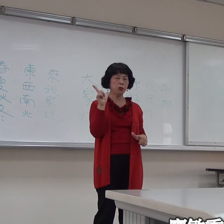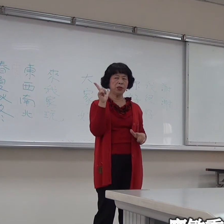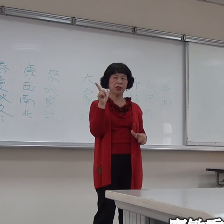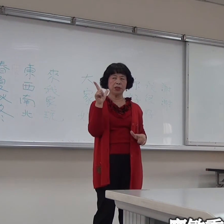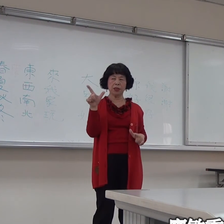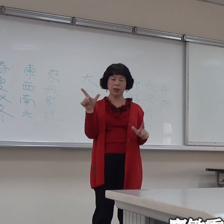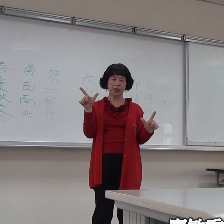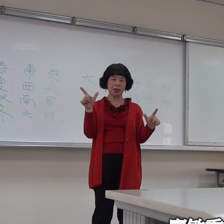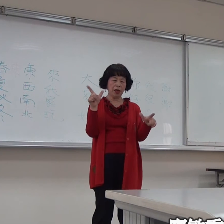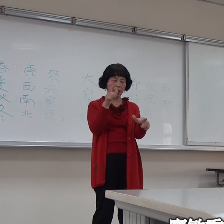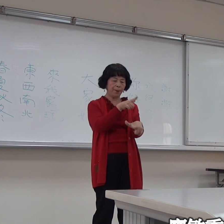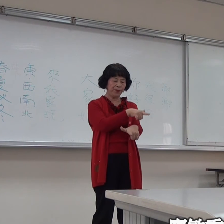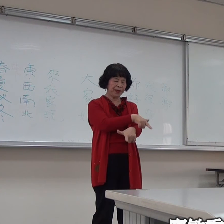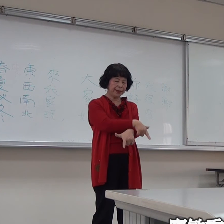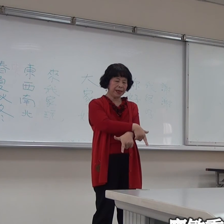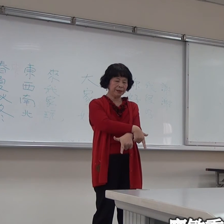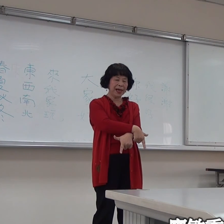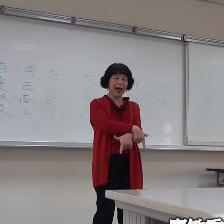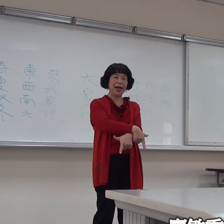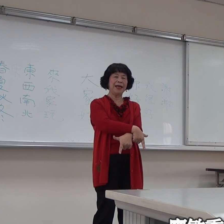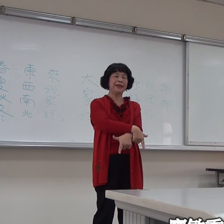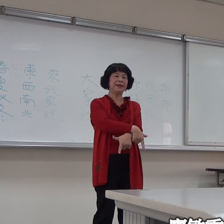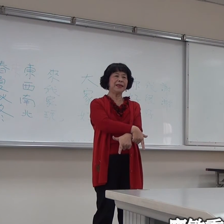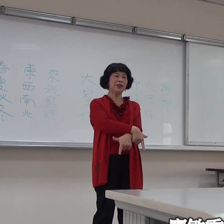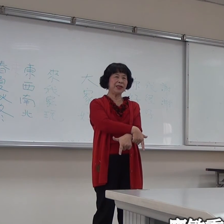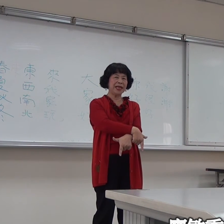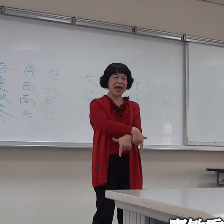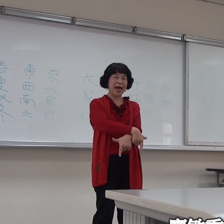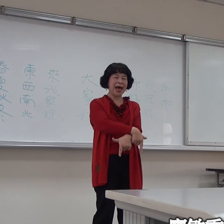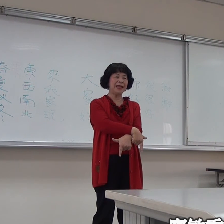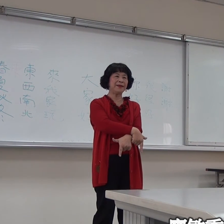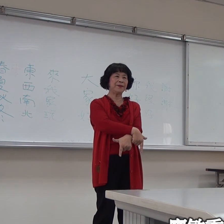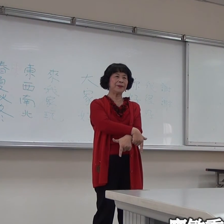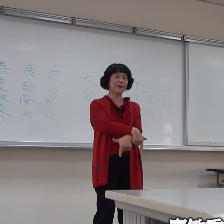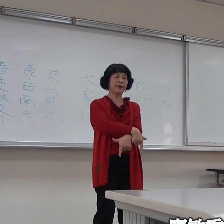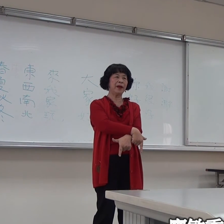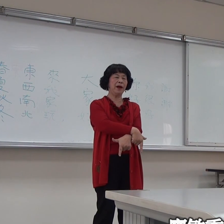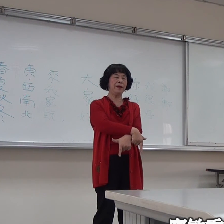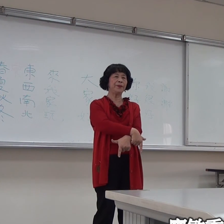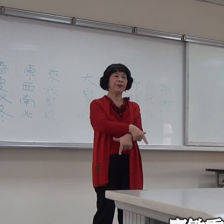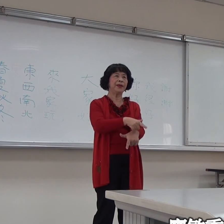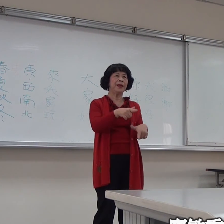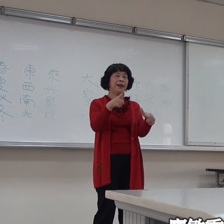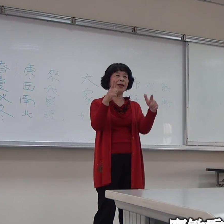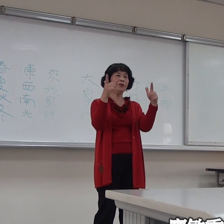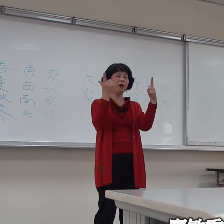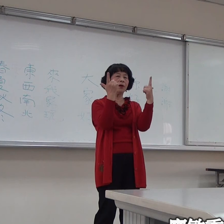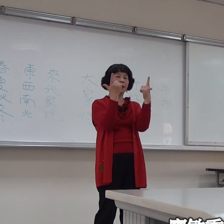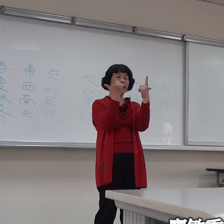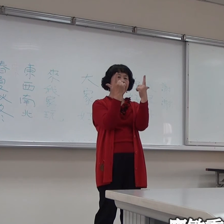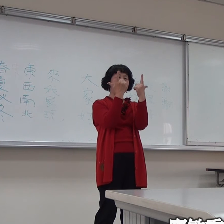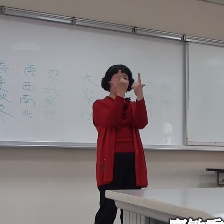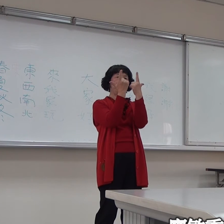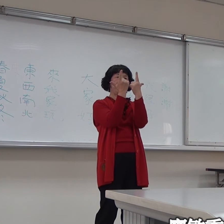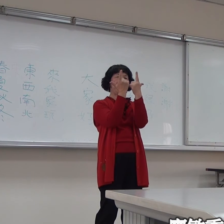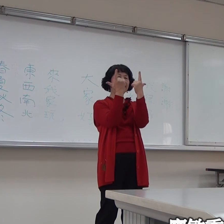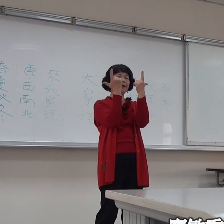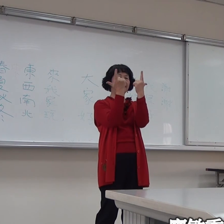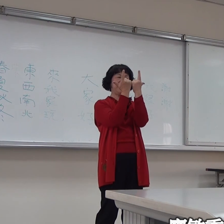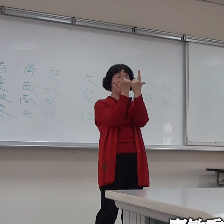指食指哈、啊、交叉，那就是南，啊，那如果把它叠在